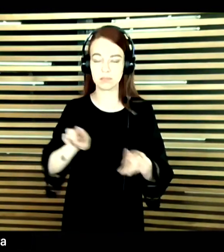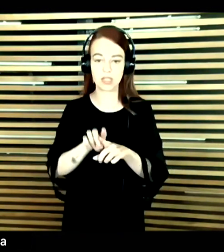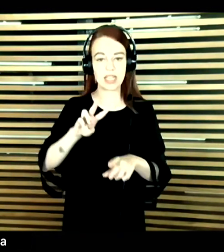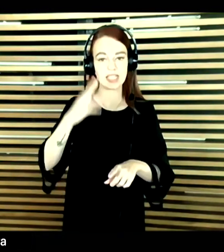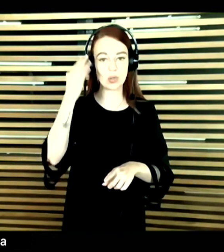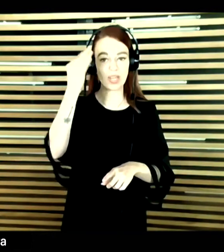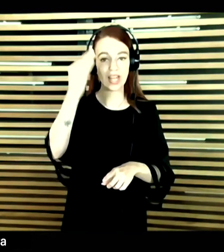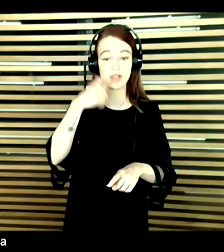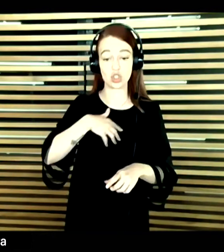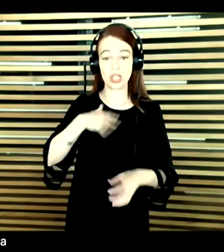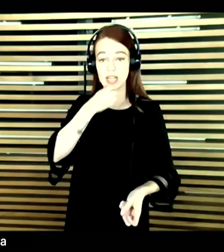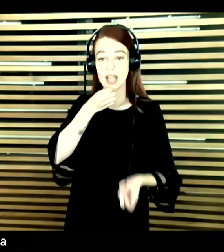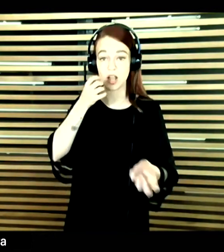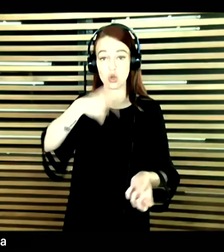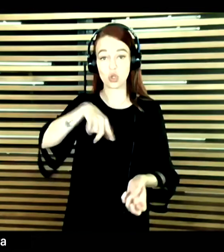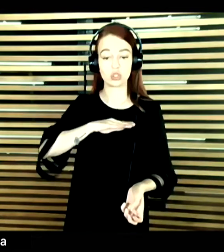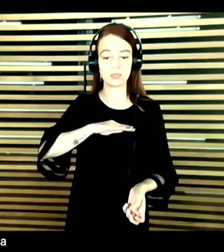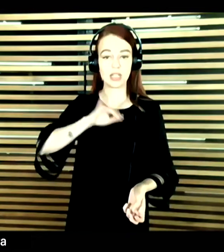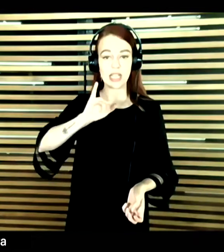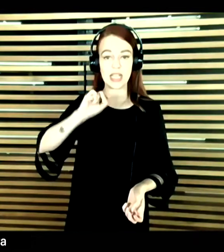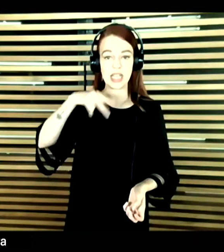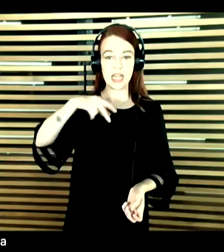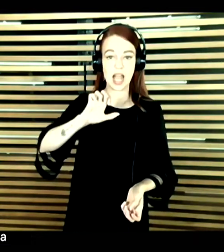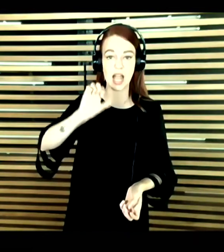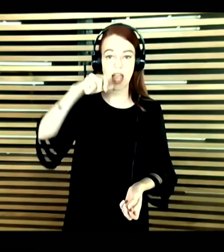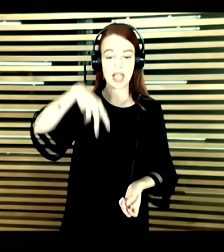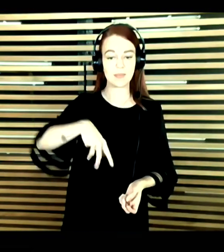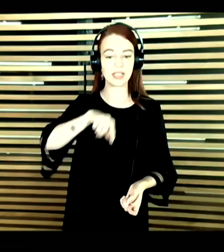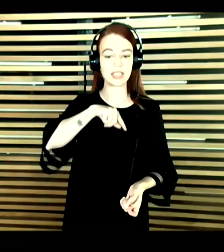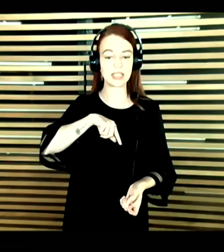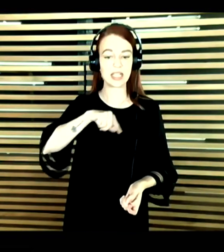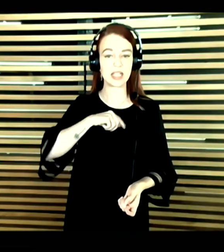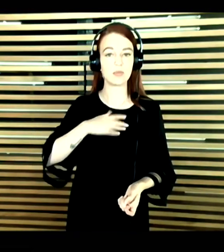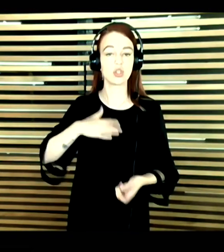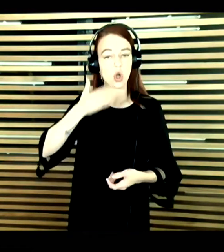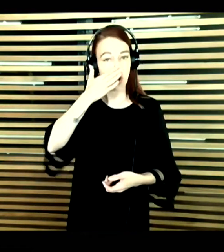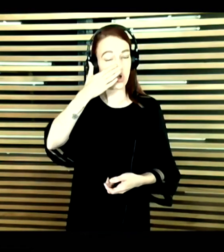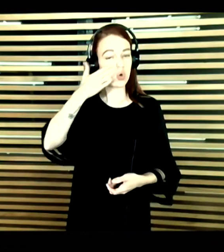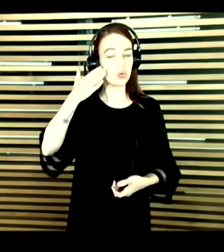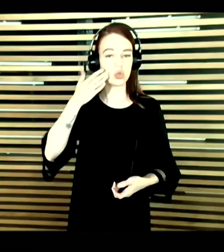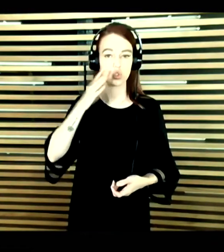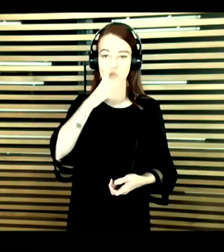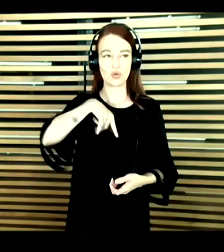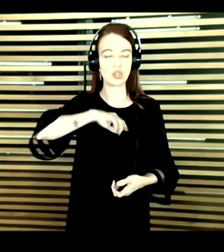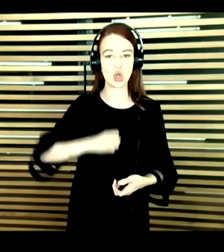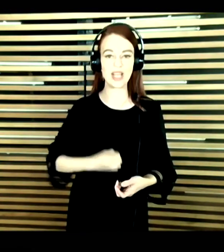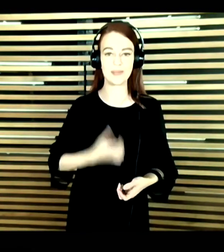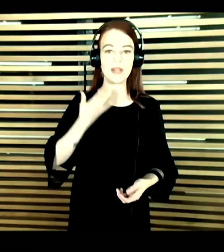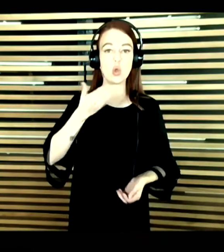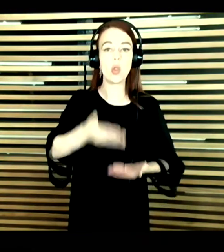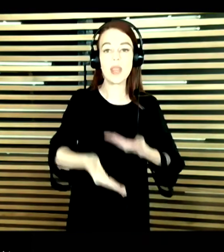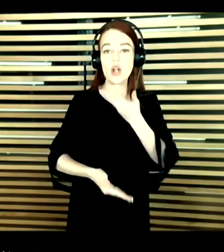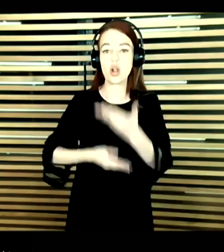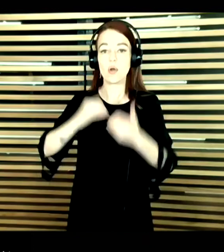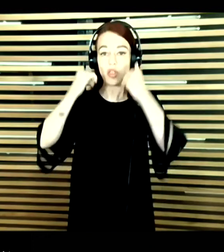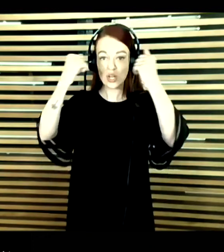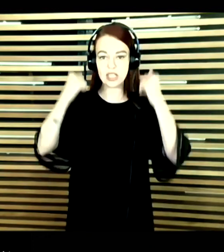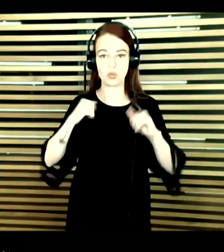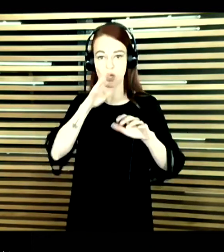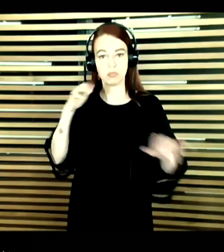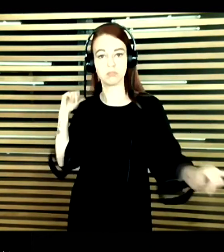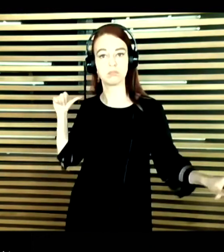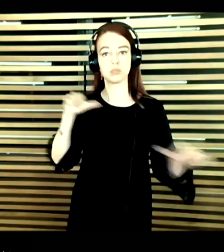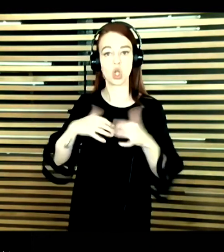os queremos comentar que desde el INAEM nos sentimos orgullosos del espíritu de colaboración institucional que hemos mantenido en estos años entre todas